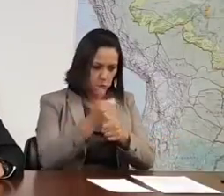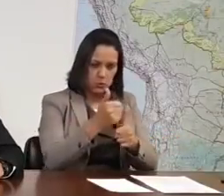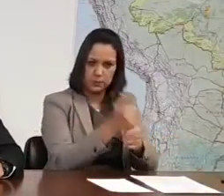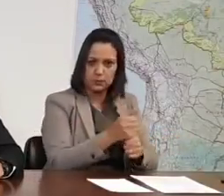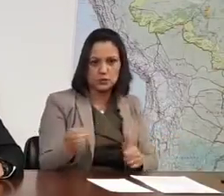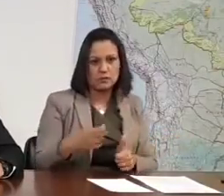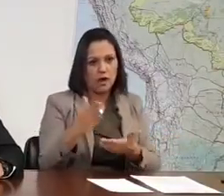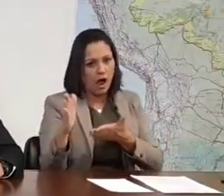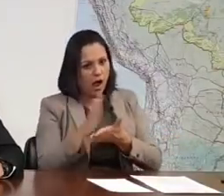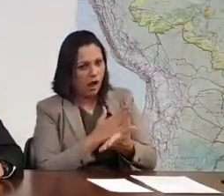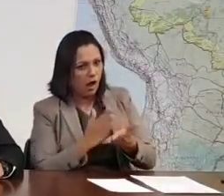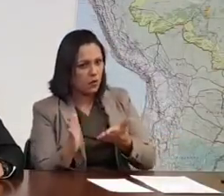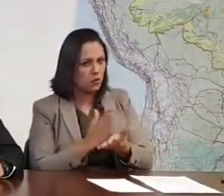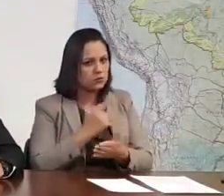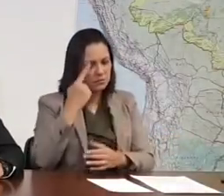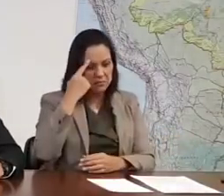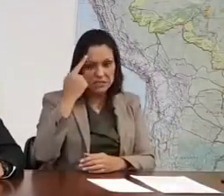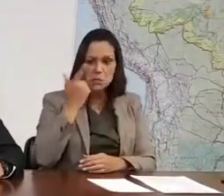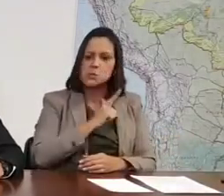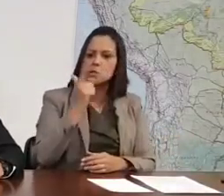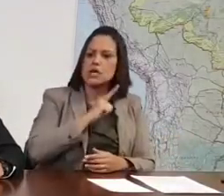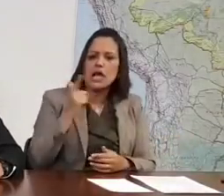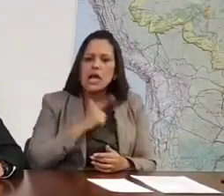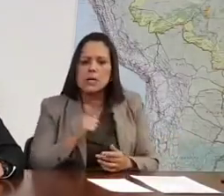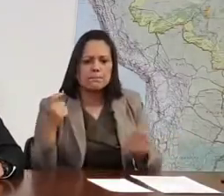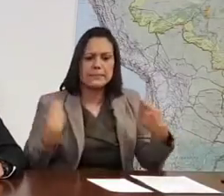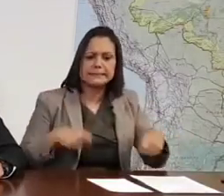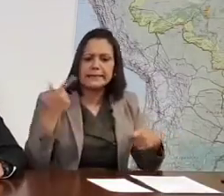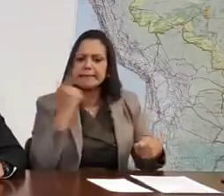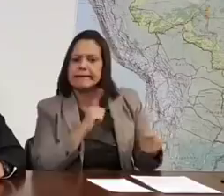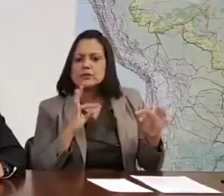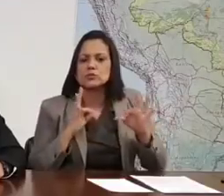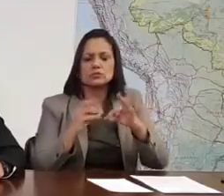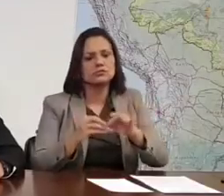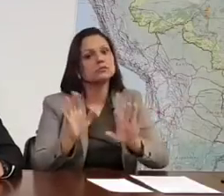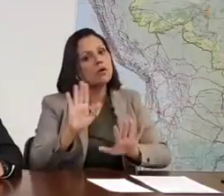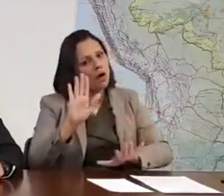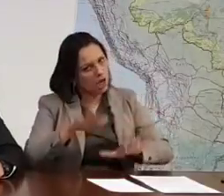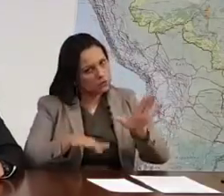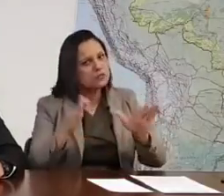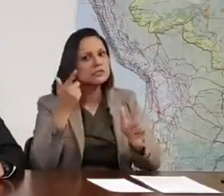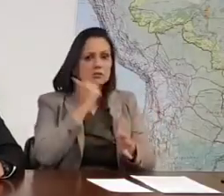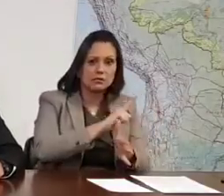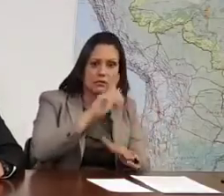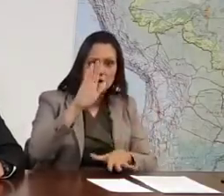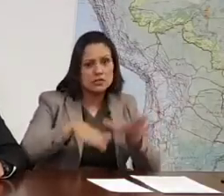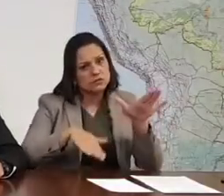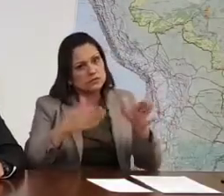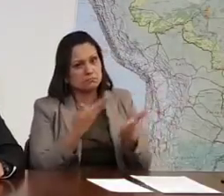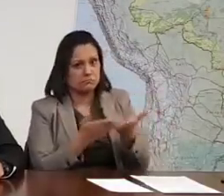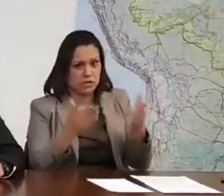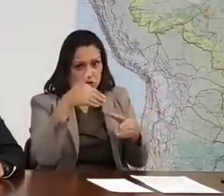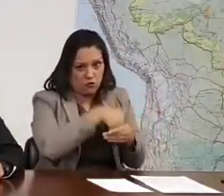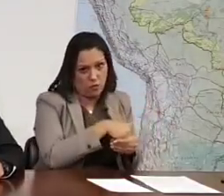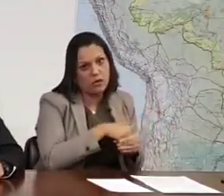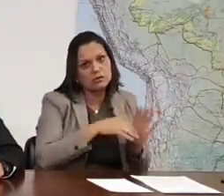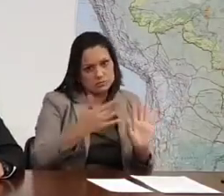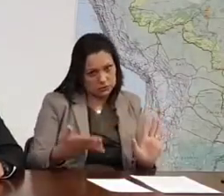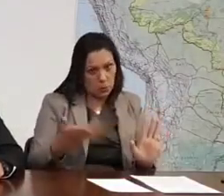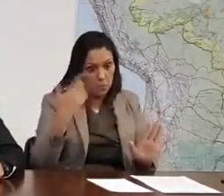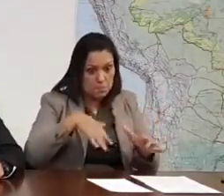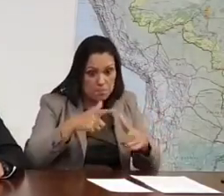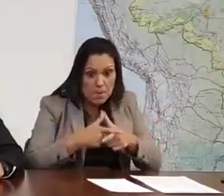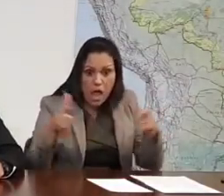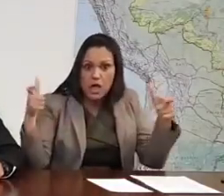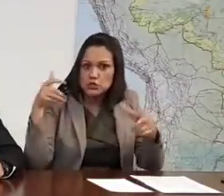Alguns ainda acho que tem que ganhar todas, não dá, a gente vai ter que a gente vai perder alguma votação, sem problema nenhum, e quem tiver mais voto, leva.